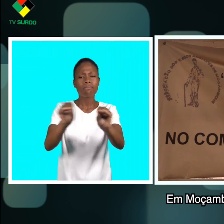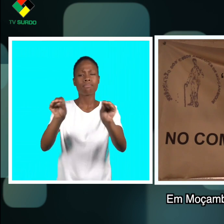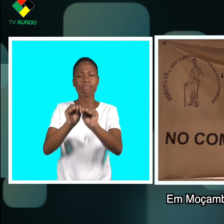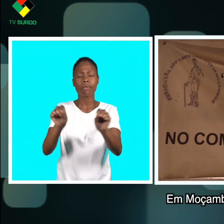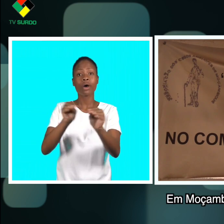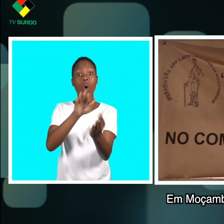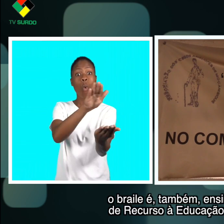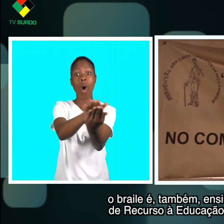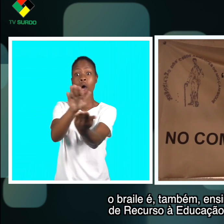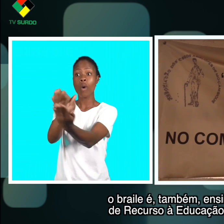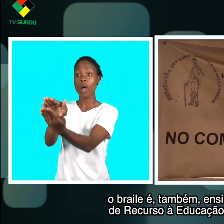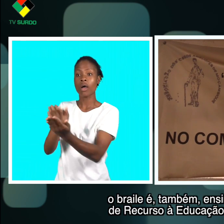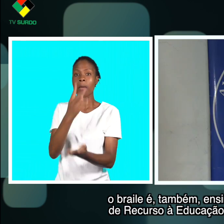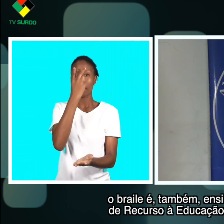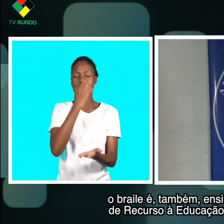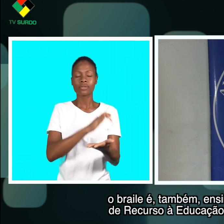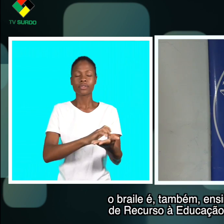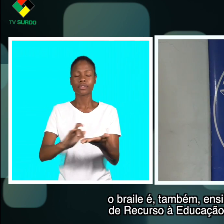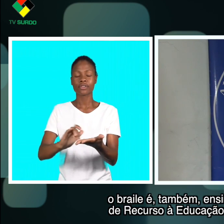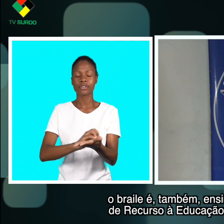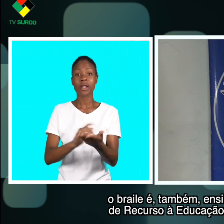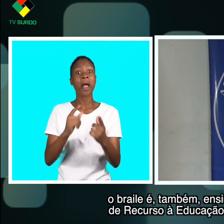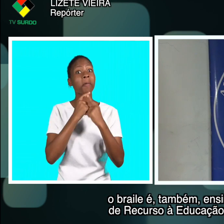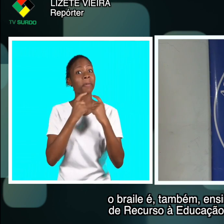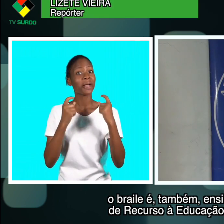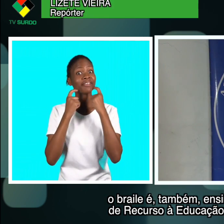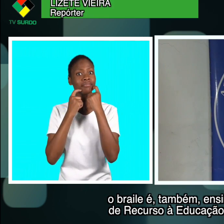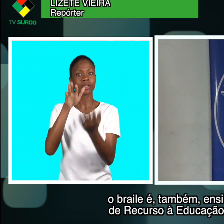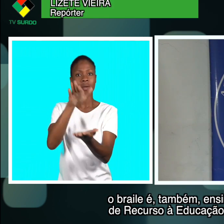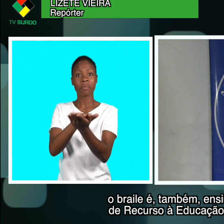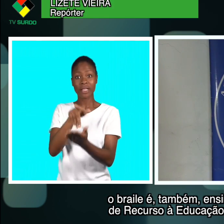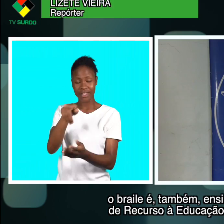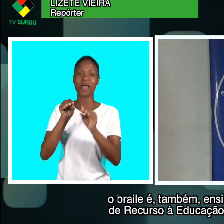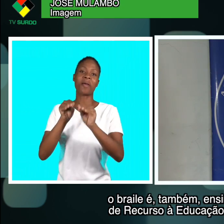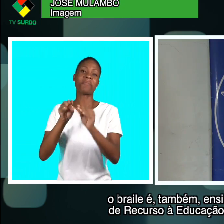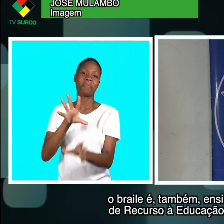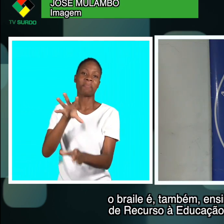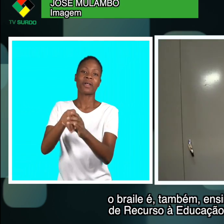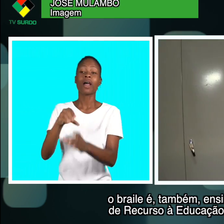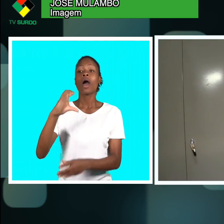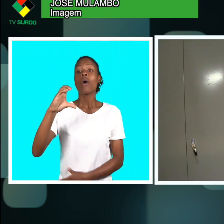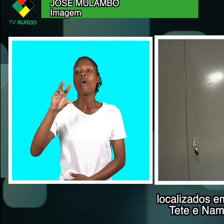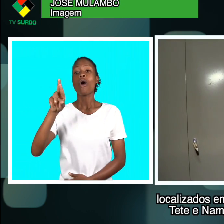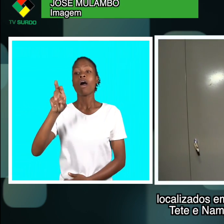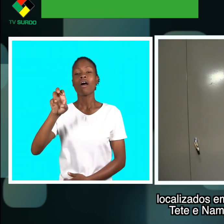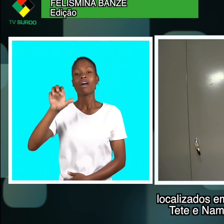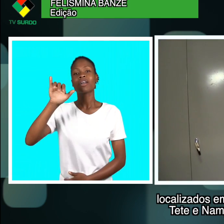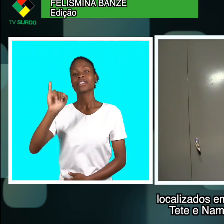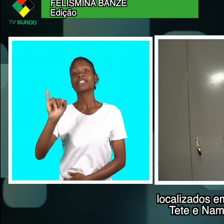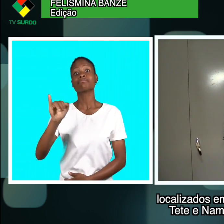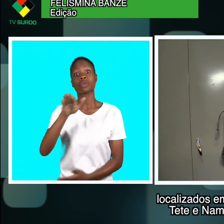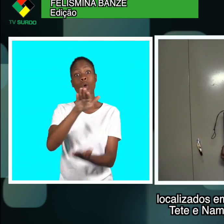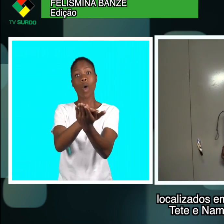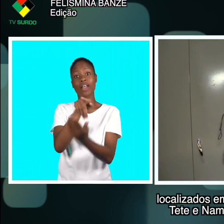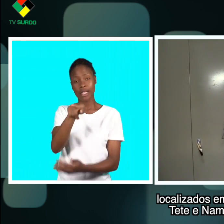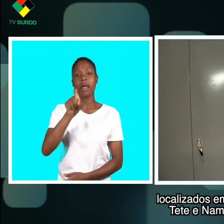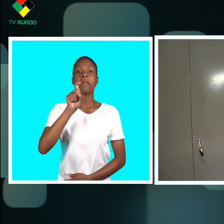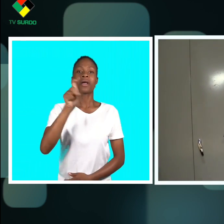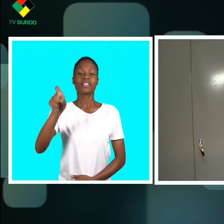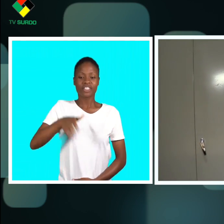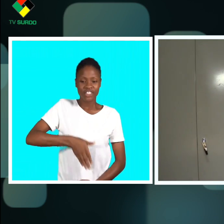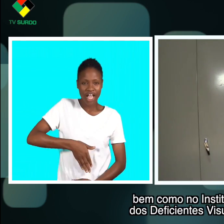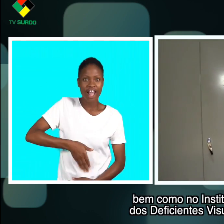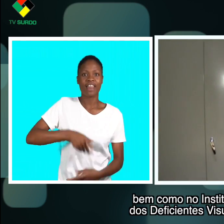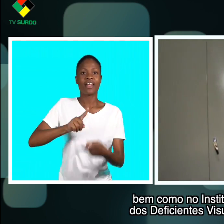Em Moçambique, o braile é também ensinado nos Centros de Recurso à Educação Inclusiva, localizados em Gaza, Teto e Nampula,